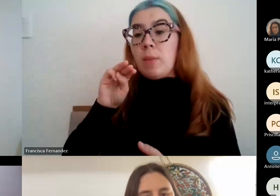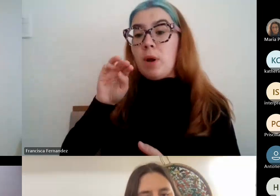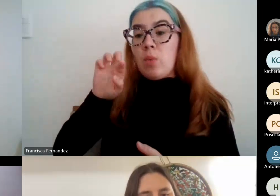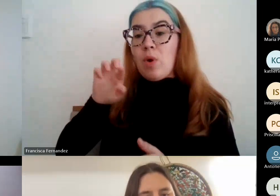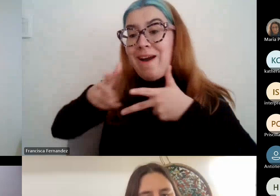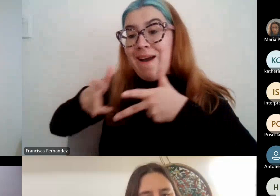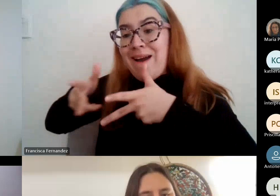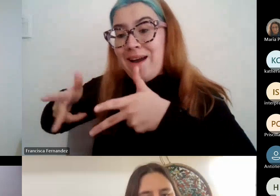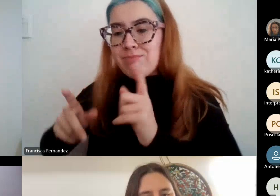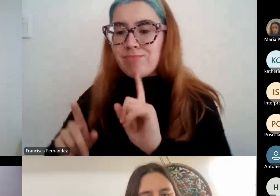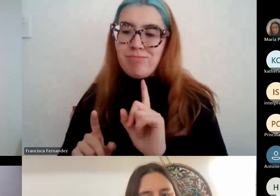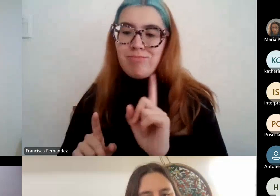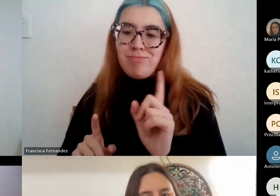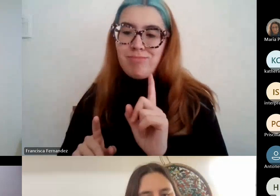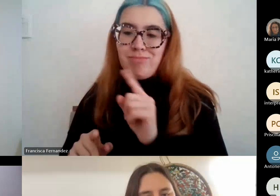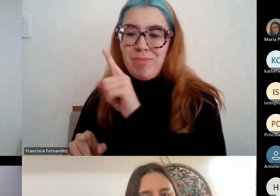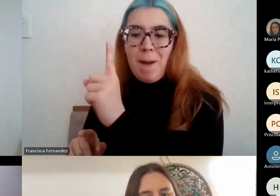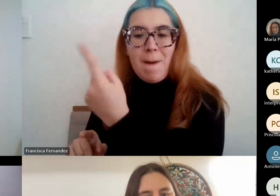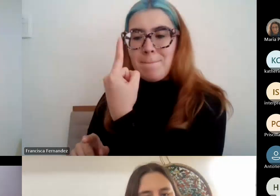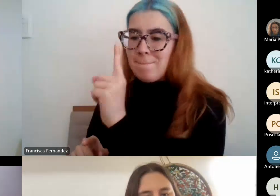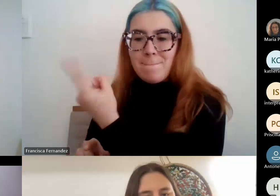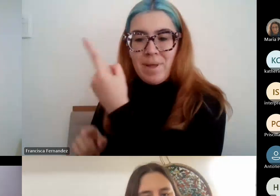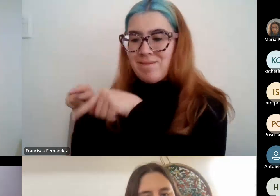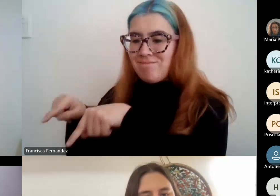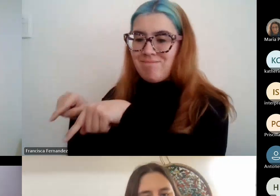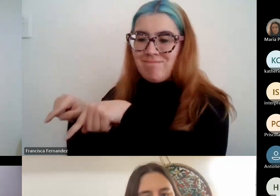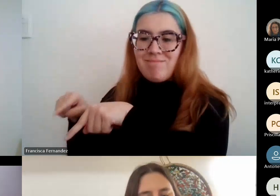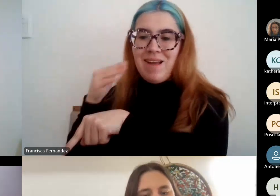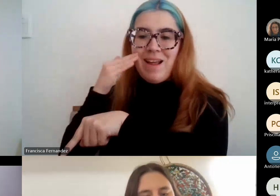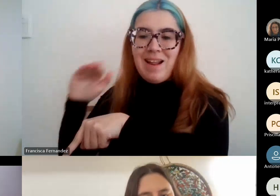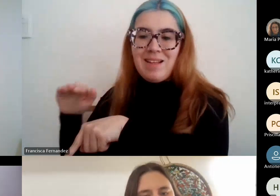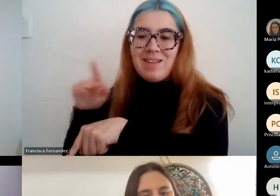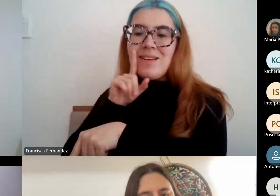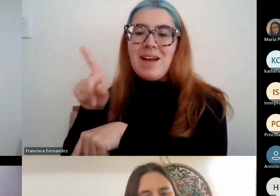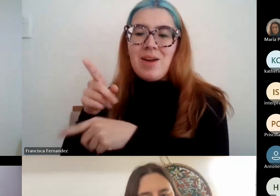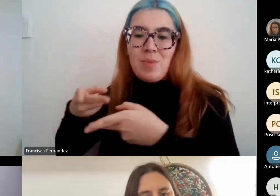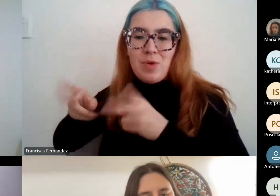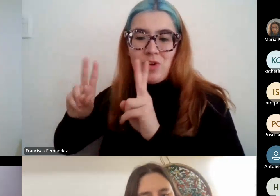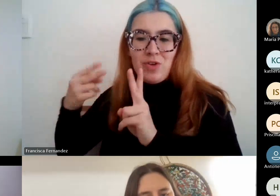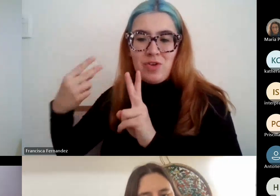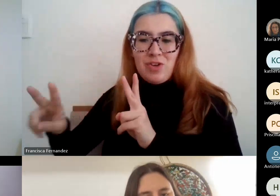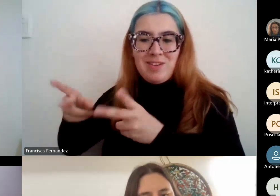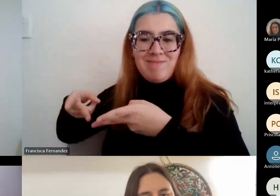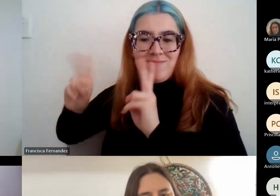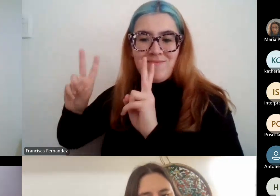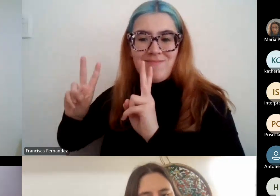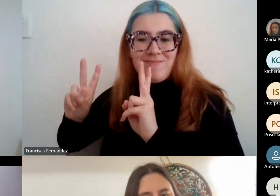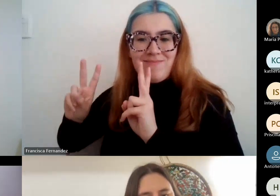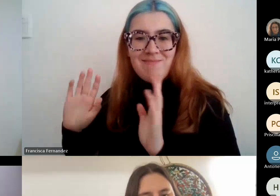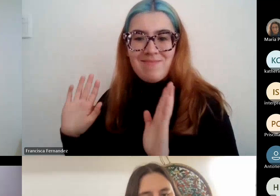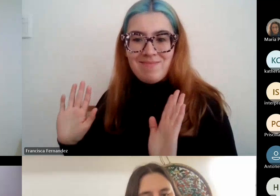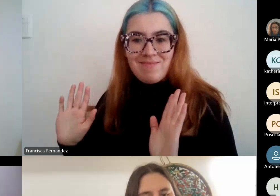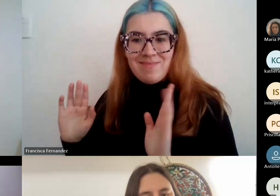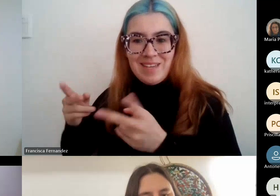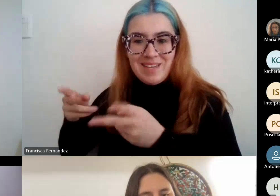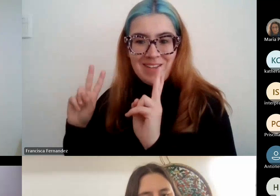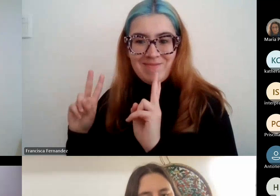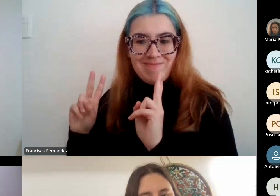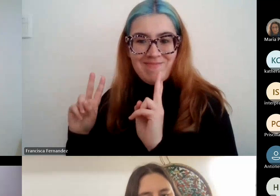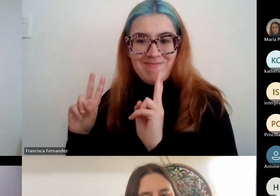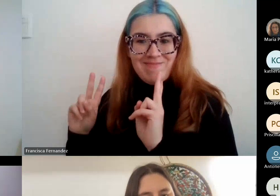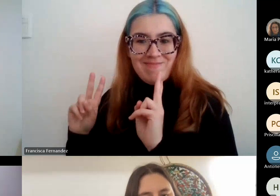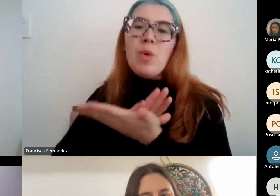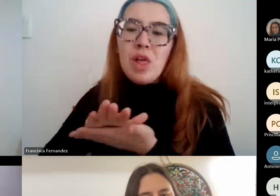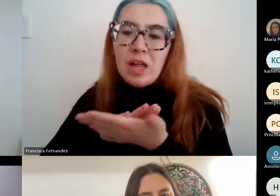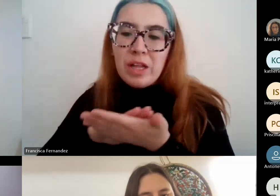hacerlo. Pero la mamá y el papá no pueden influenciarlo. Lo primero es él, como niño, es su derecho.